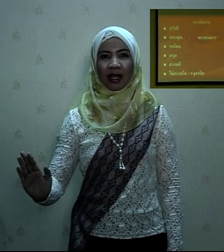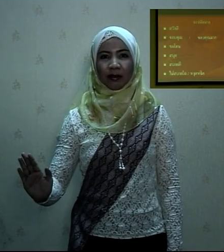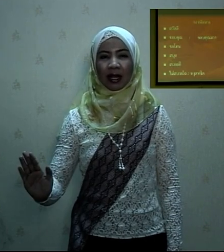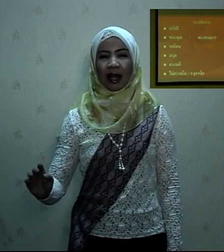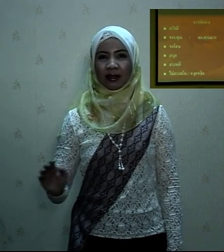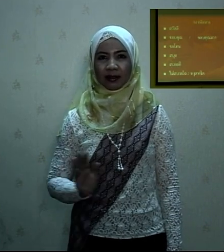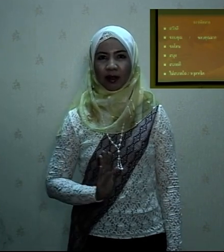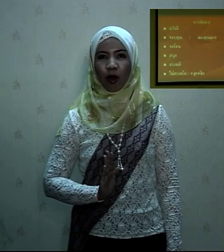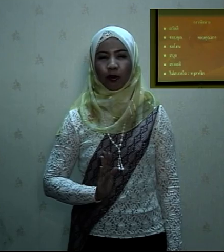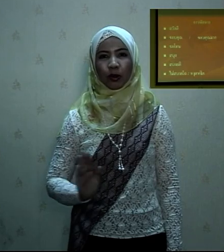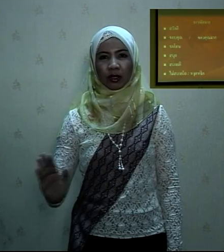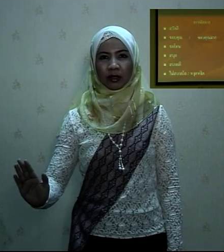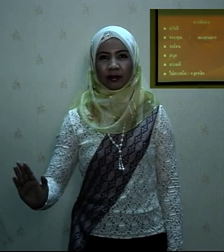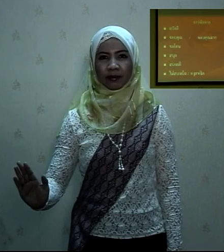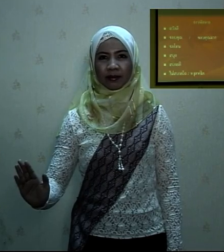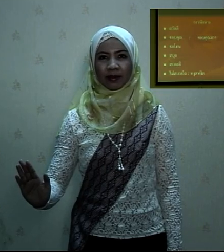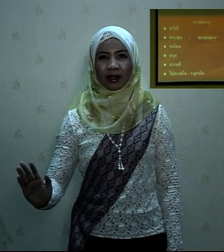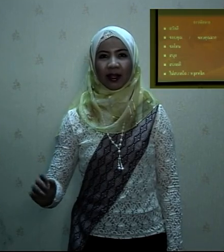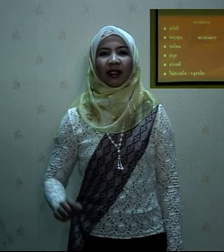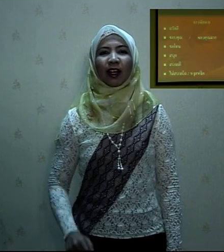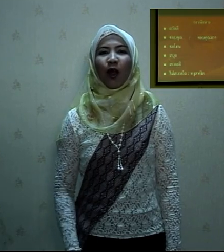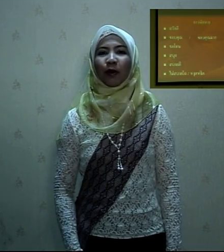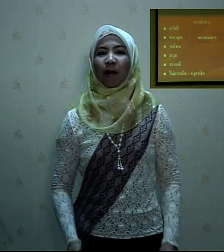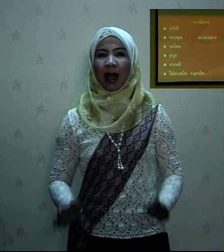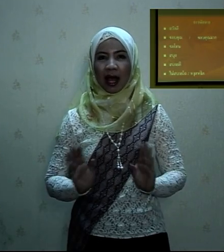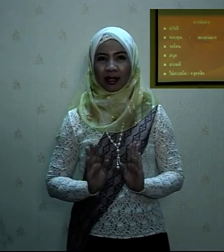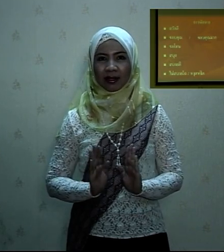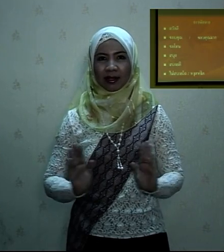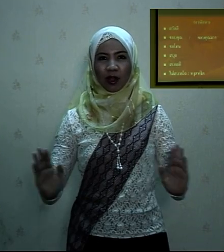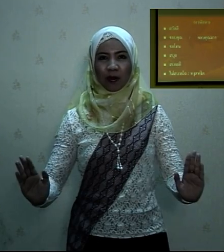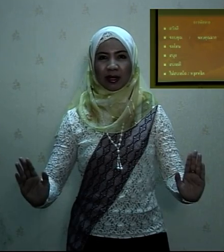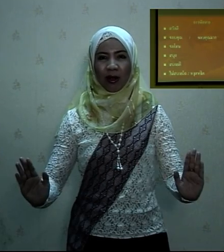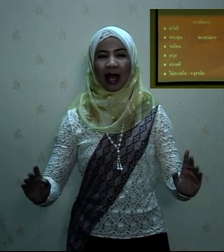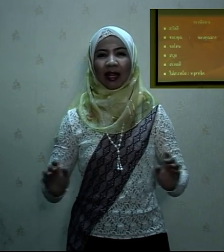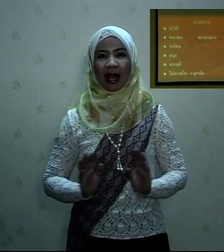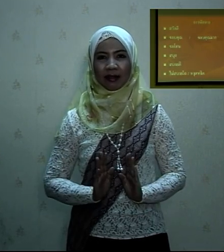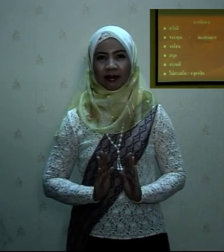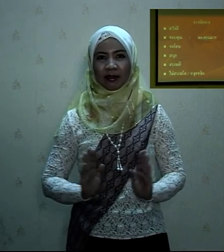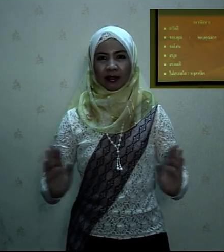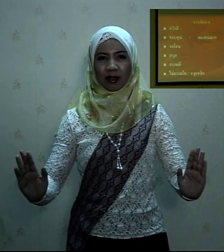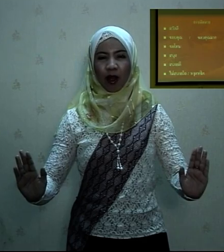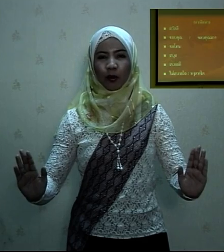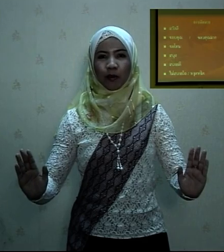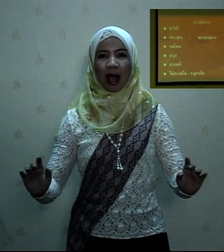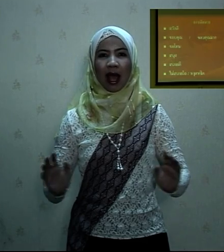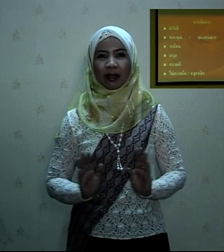นะคะขอบคุณถ้าขอบคุณมาก2มือ2ข้างเลยค่ะขอบคุณมาก